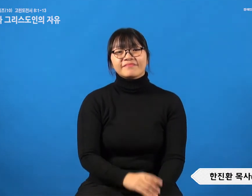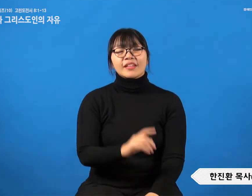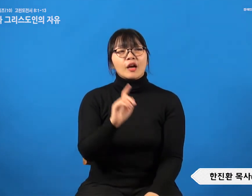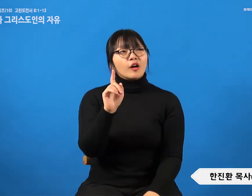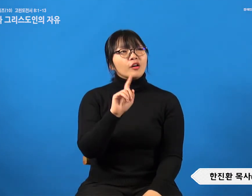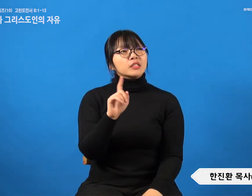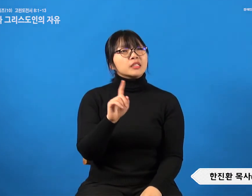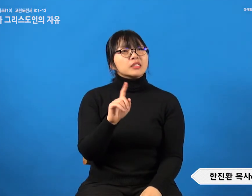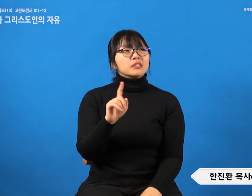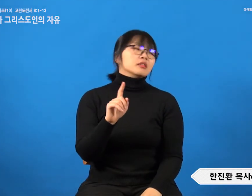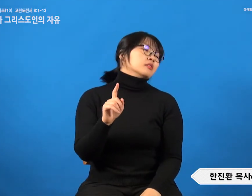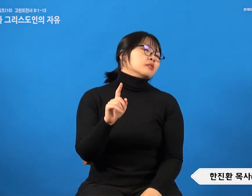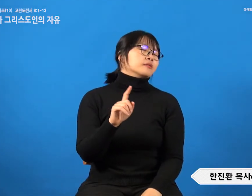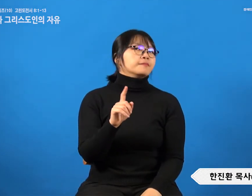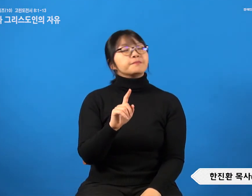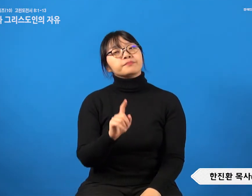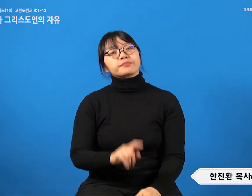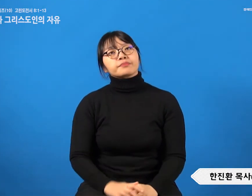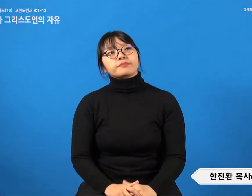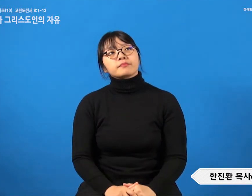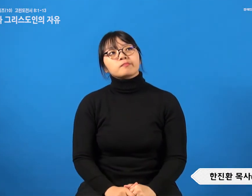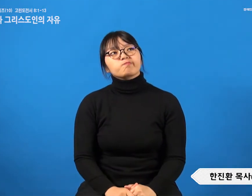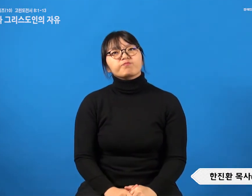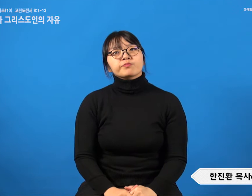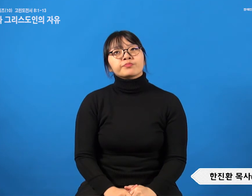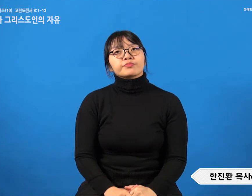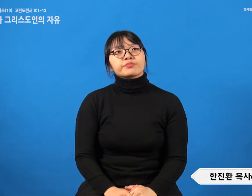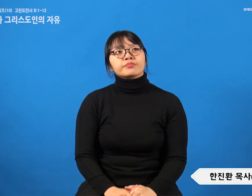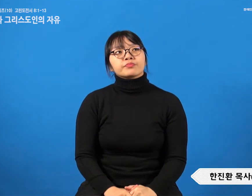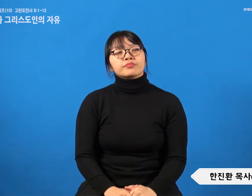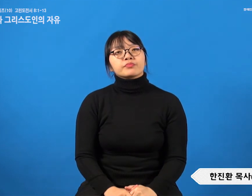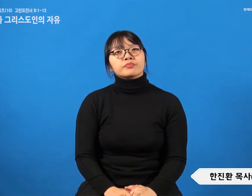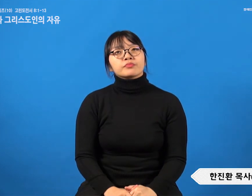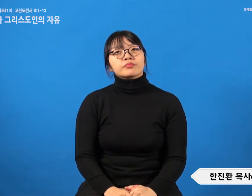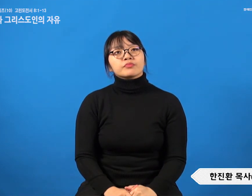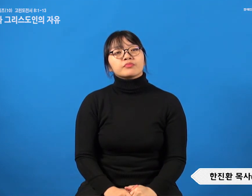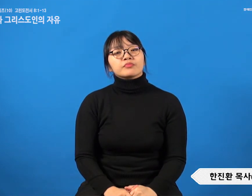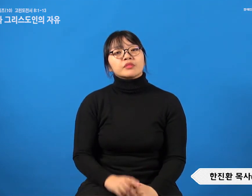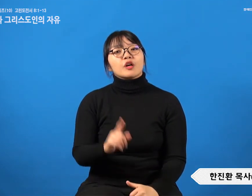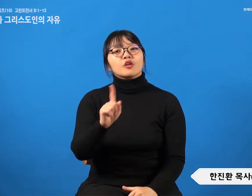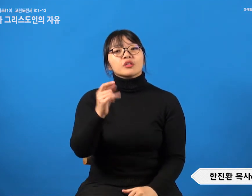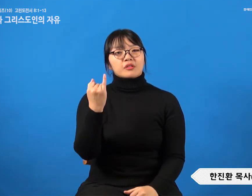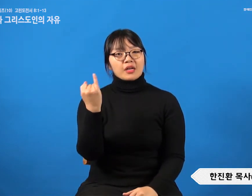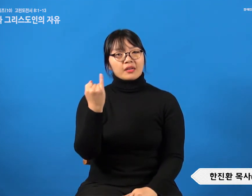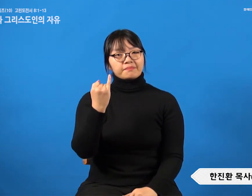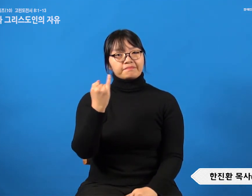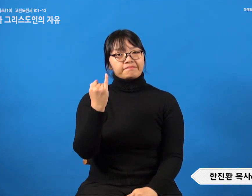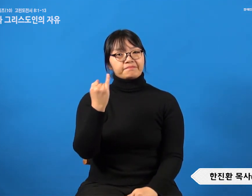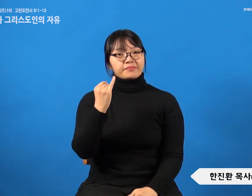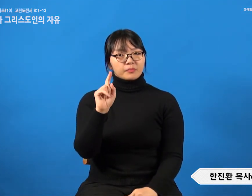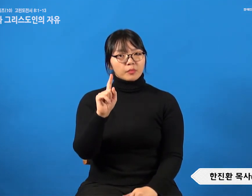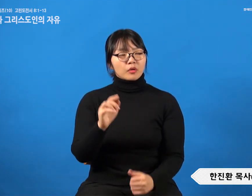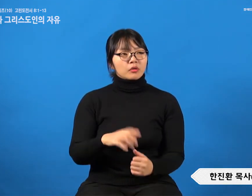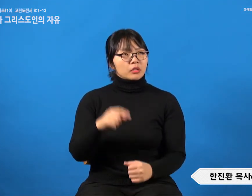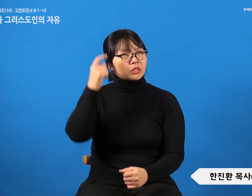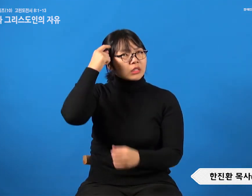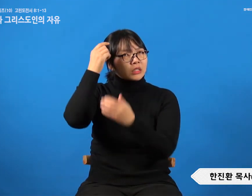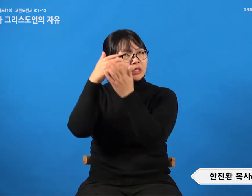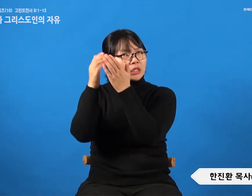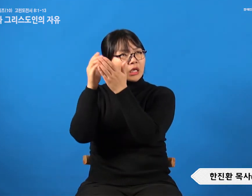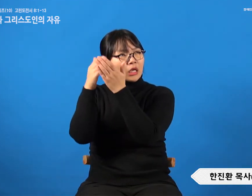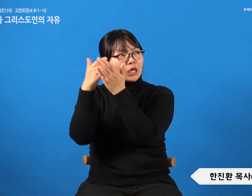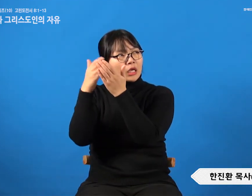어떤 부인은, 이 미국 부인은 자기 집 주위를 괴한이 기웃거리고 있다는 그런 망상에 사로잡혀